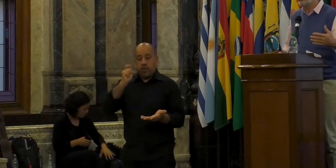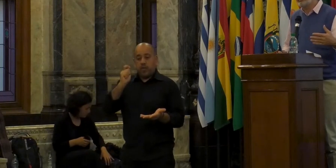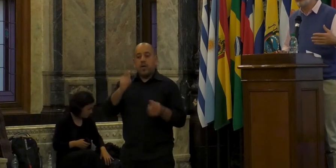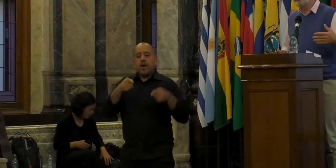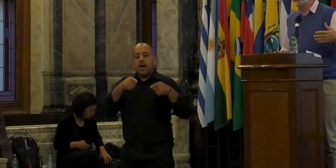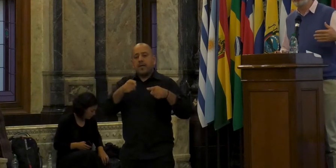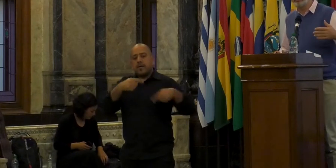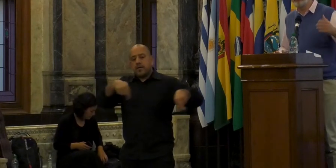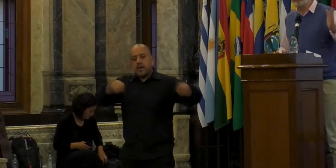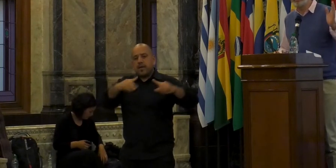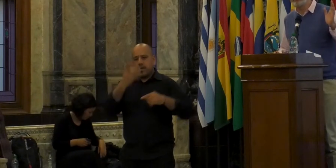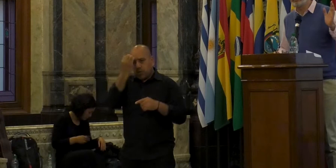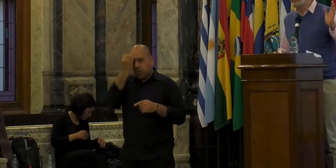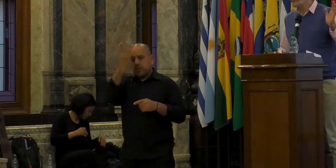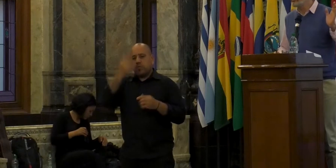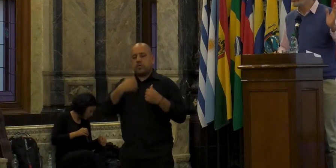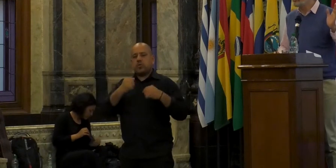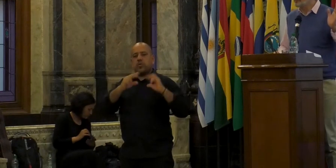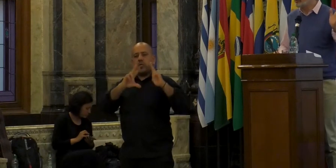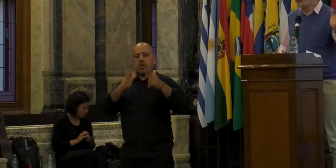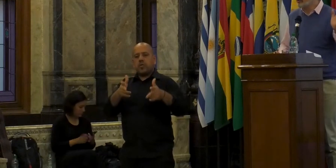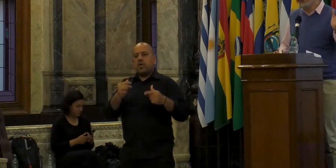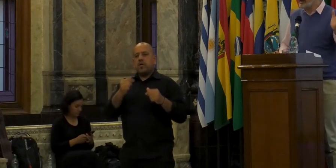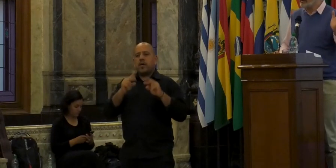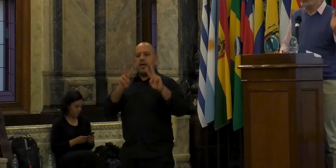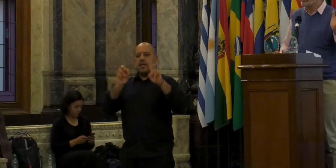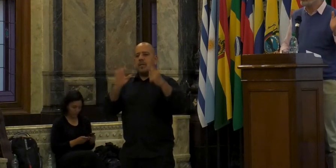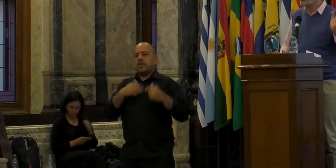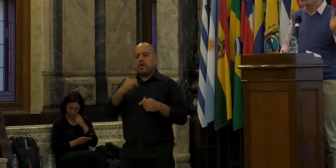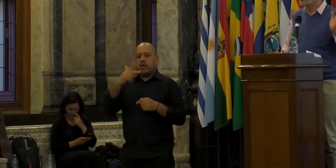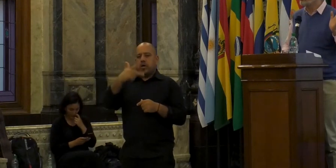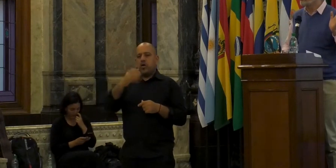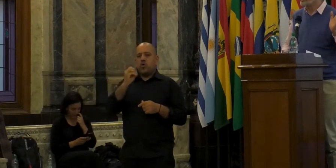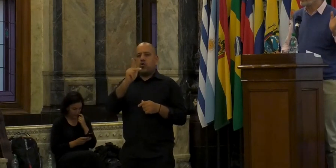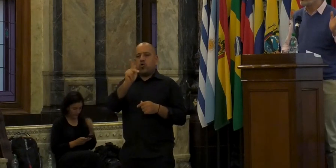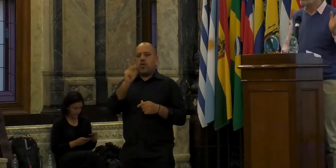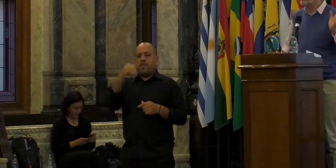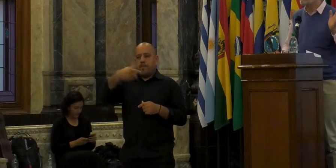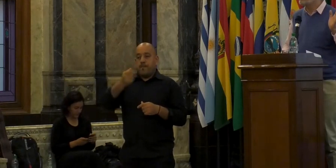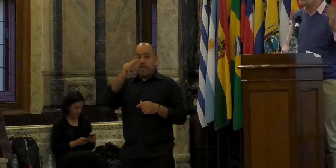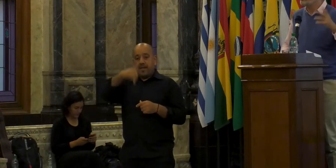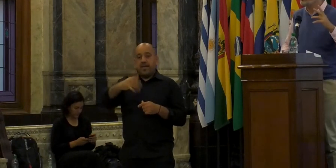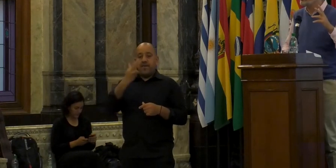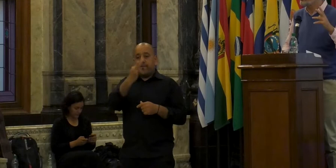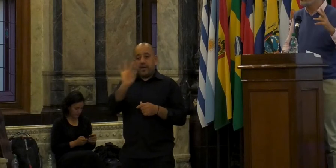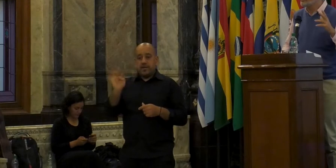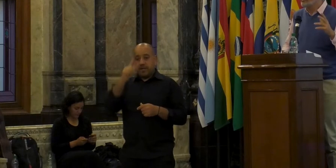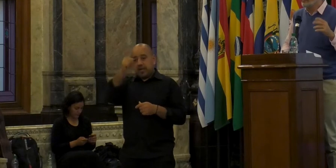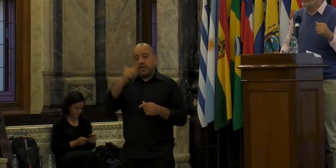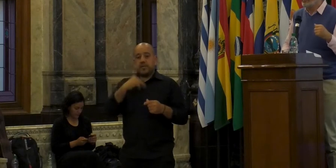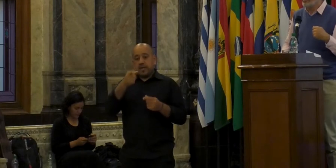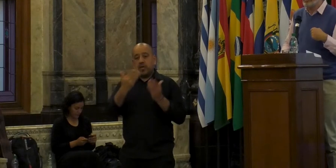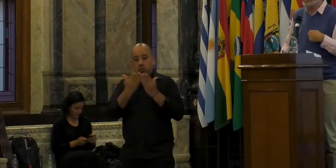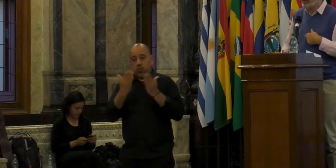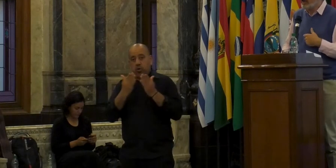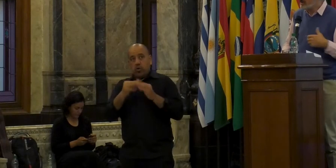que es lo que está en el concepto que a mí me encanta de Jean-Claude Kaufmann, otro autor francés. Este es un discípulo de Giddens,